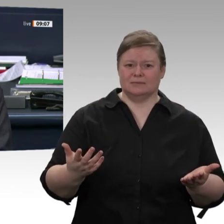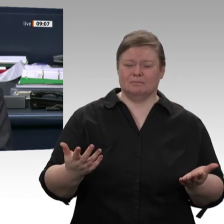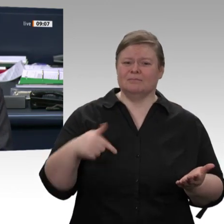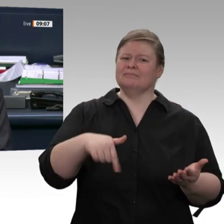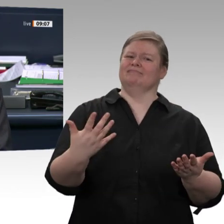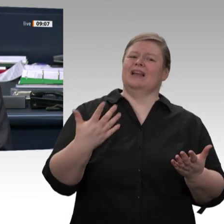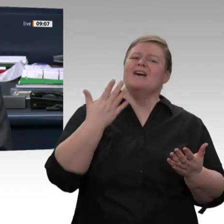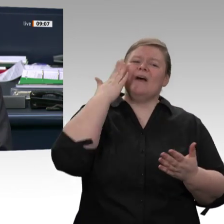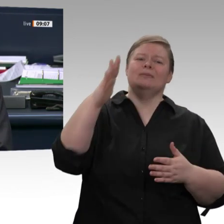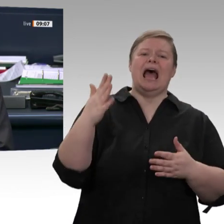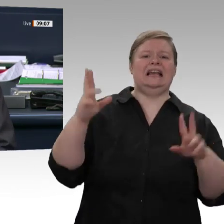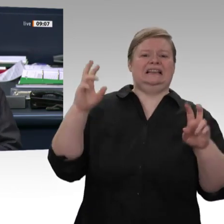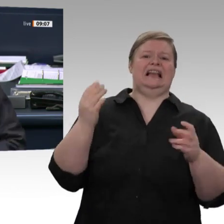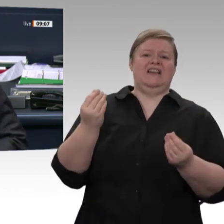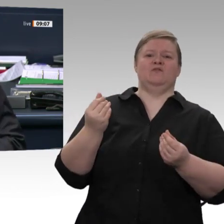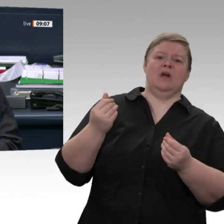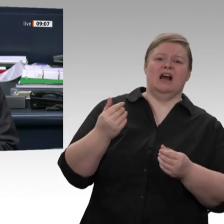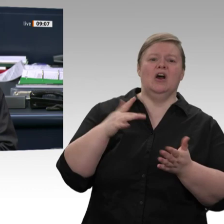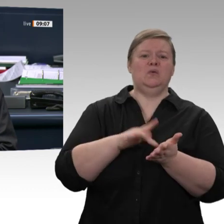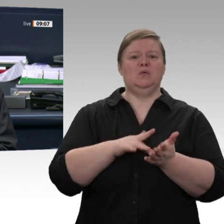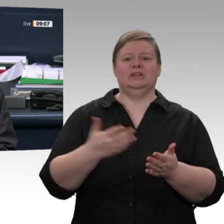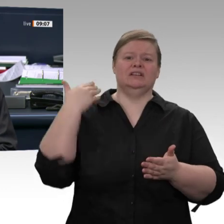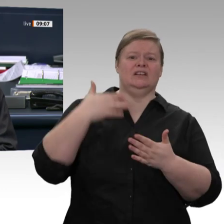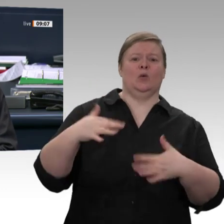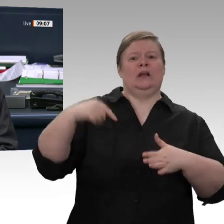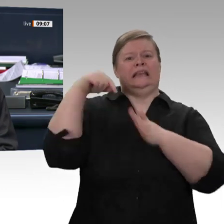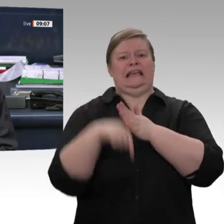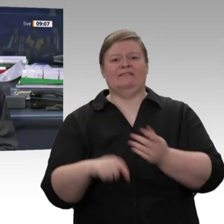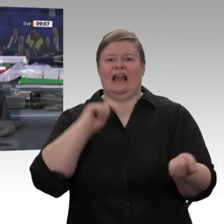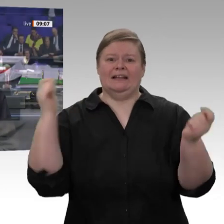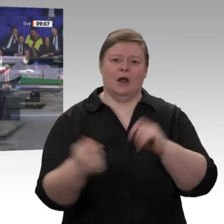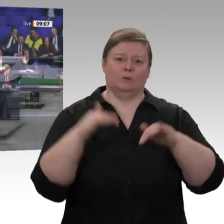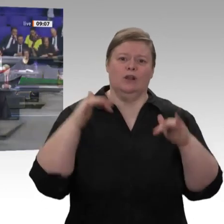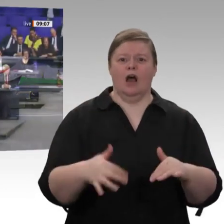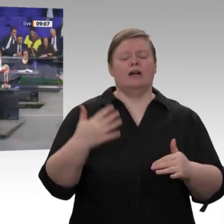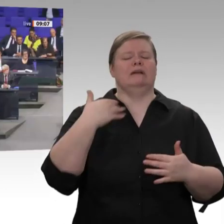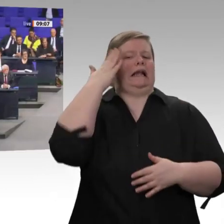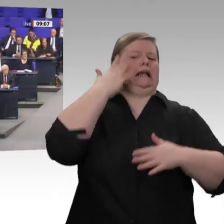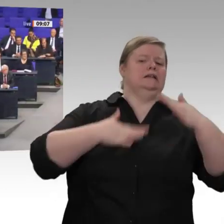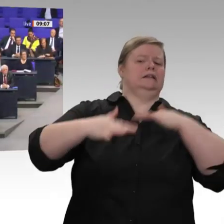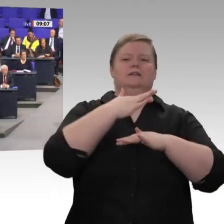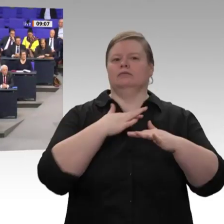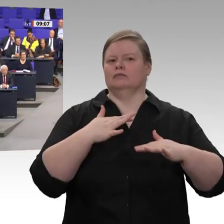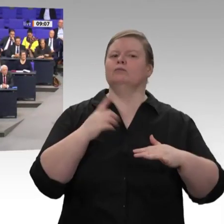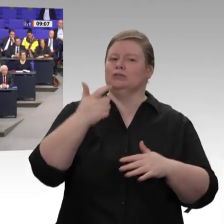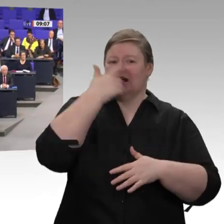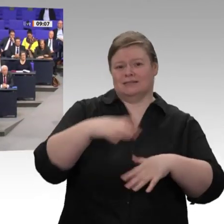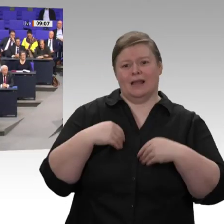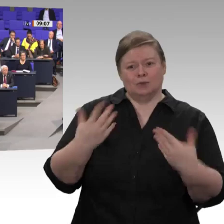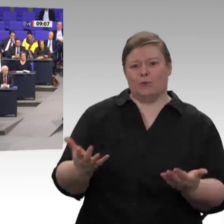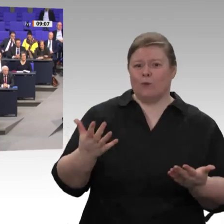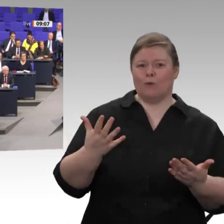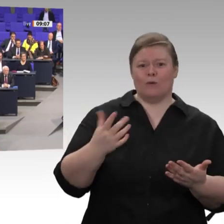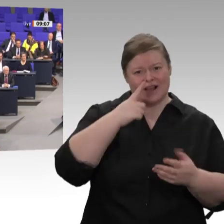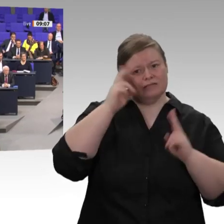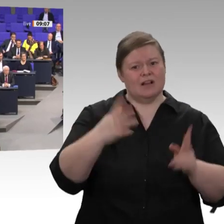Resonanzzuraum zuwenden, in dem sich Fremdheitsgefühle erst radikalisieren. Und ich bin überzeugt, die Zukunft unserer